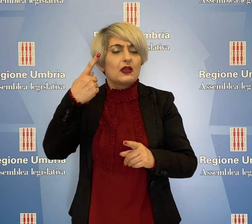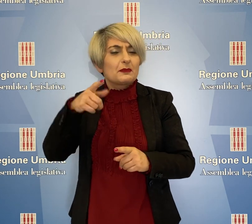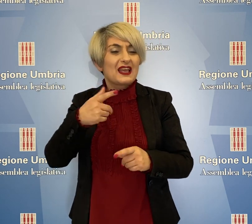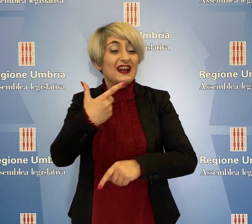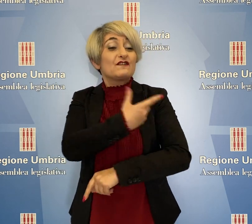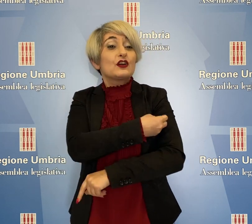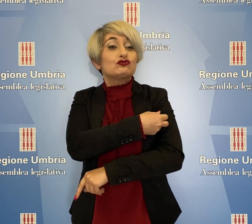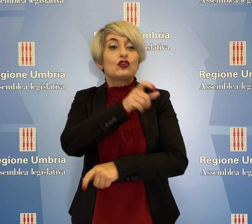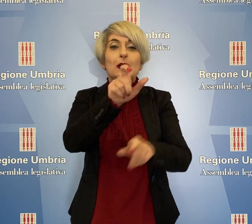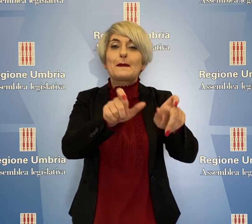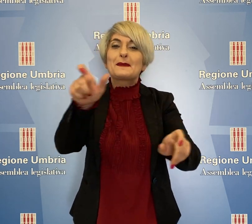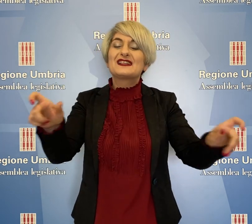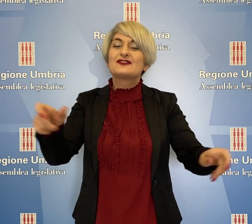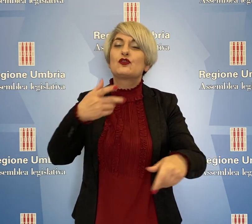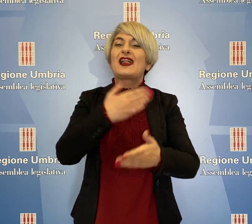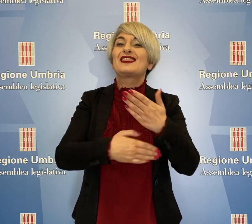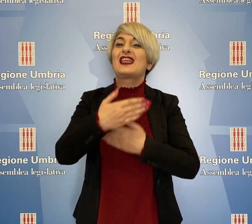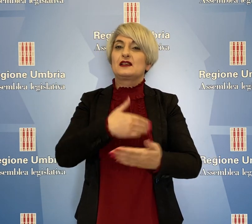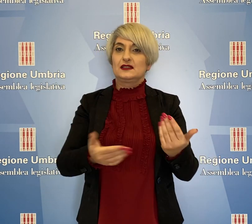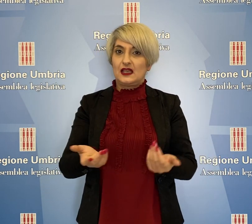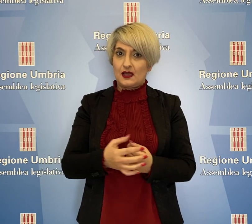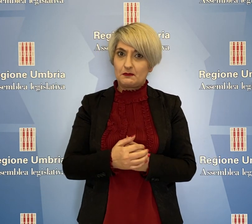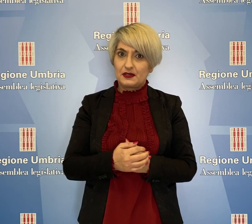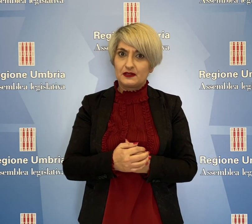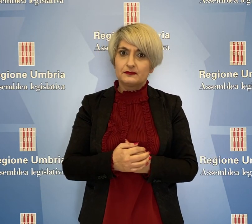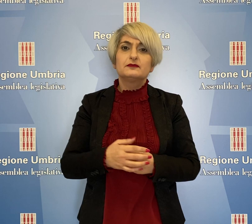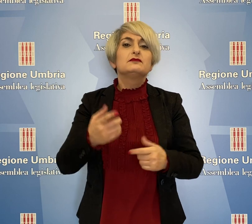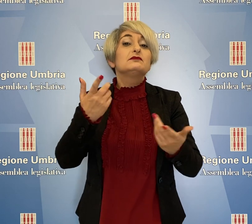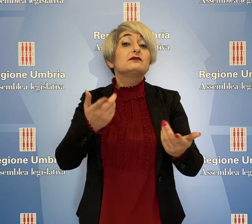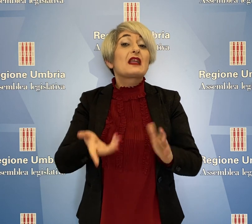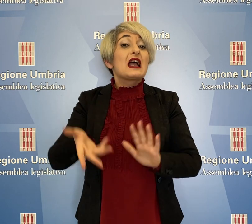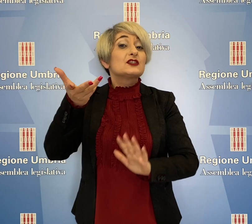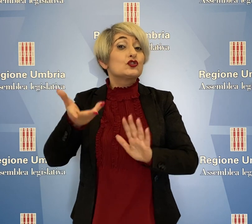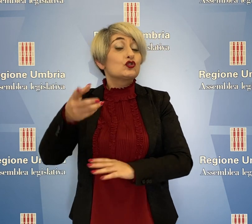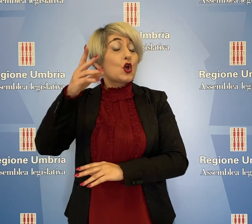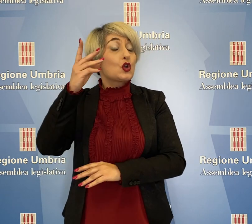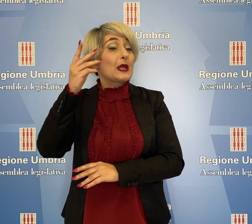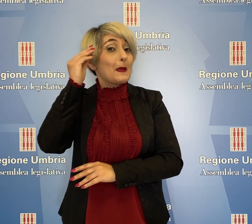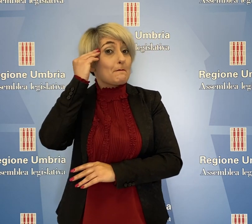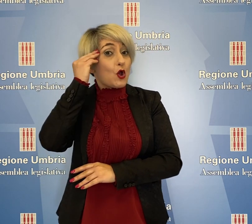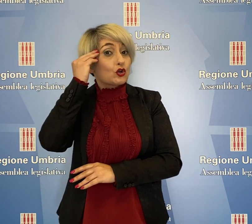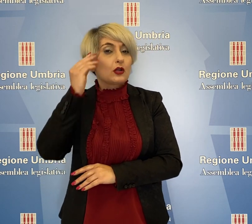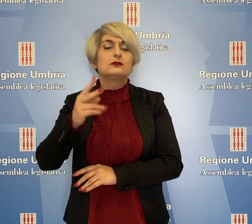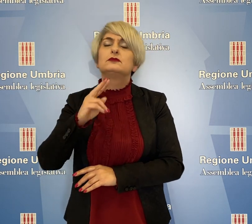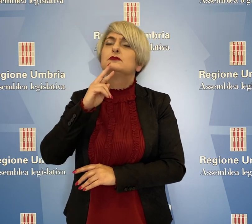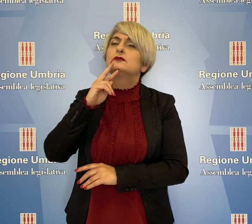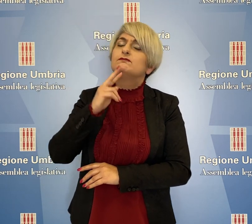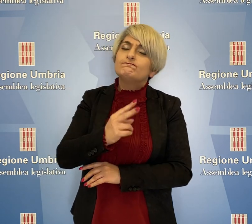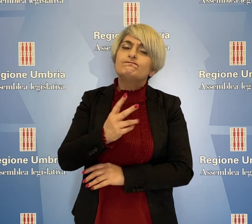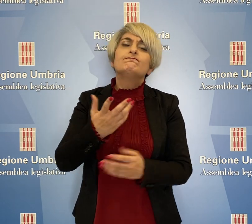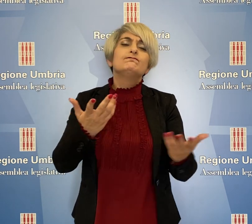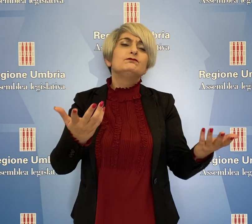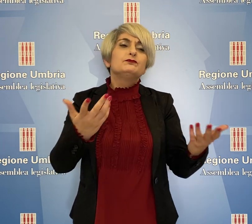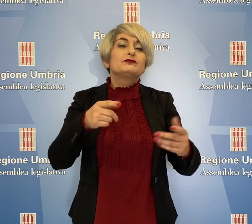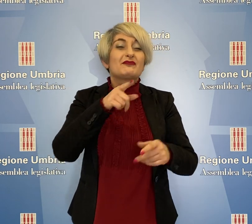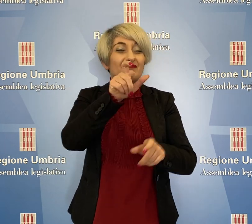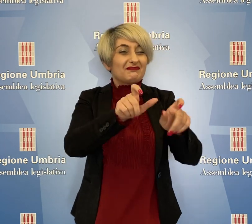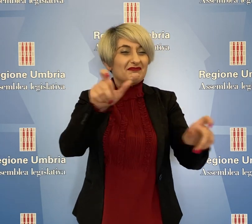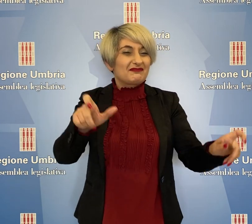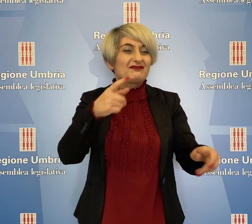per la vaccinazione delle persone con disabilità l'assessore moroni ha risposto che la vaccinazione dei soggetti affetti da